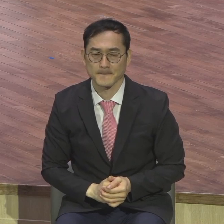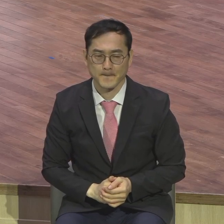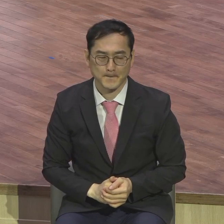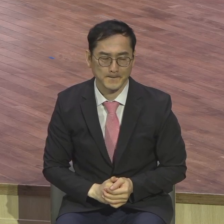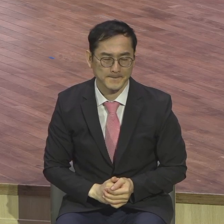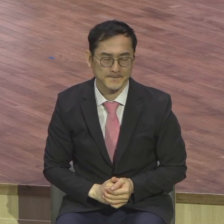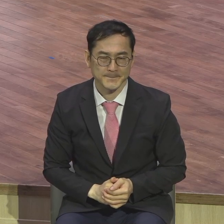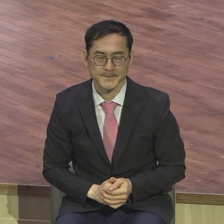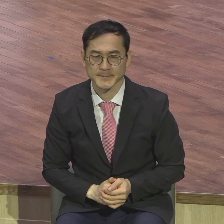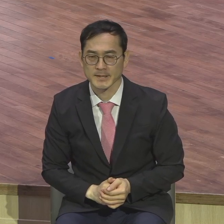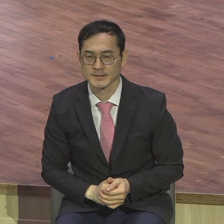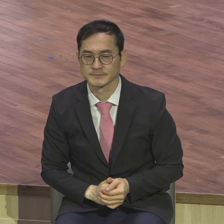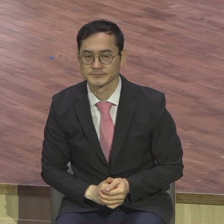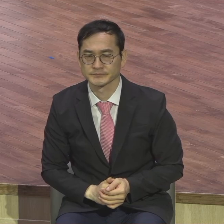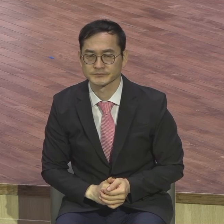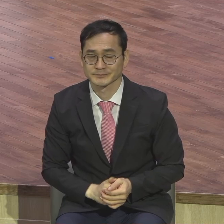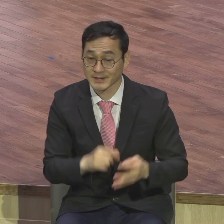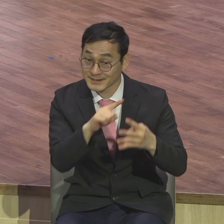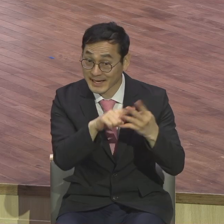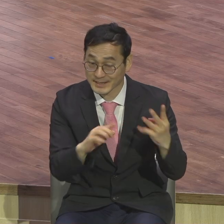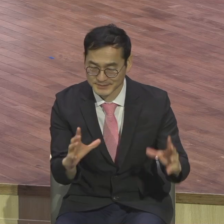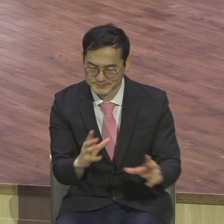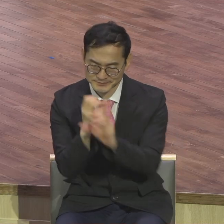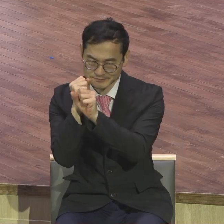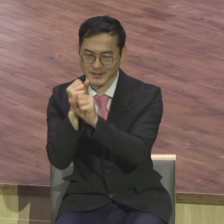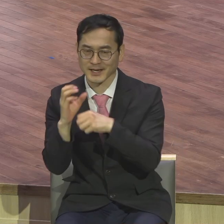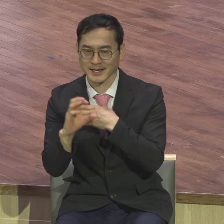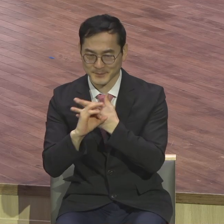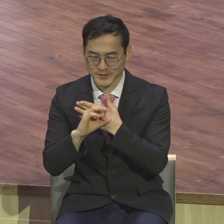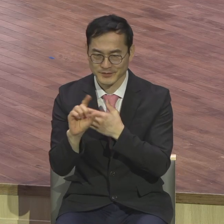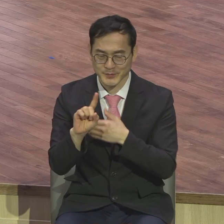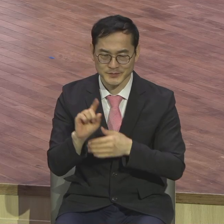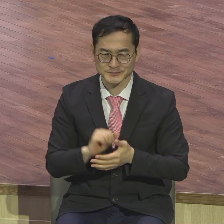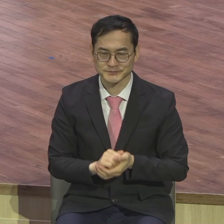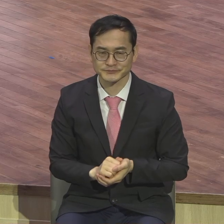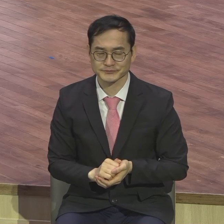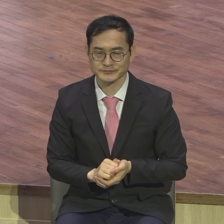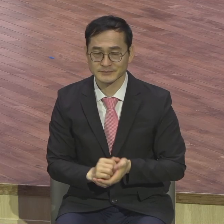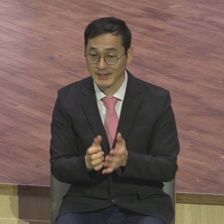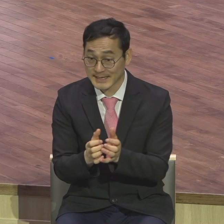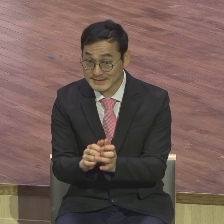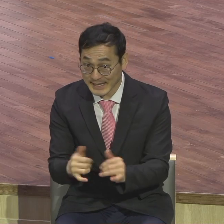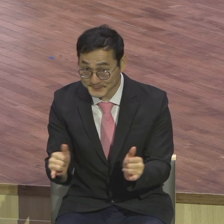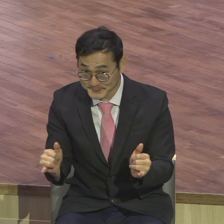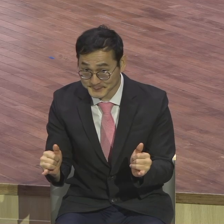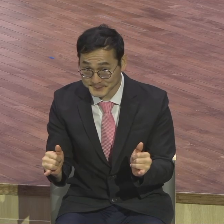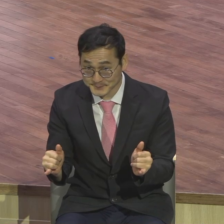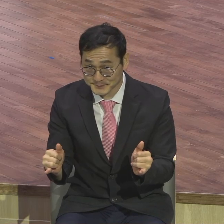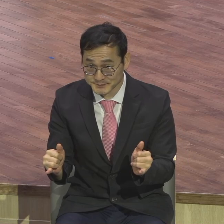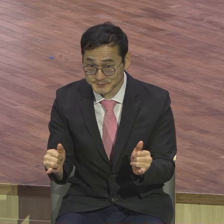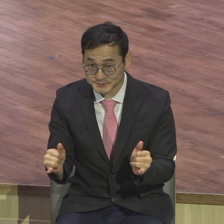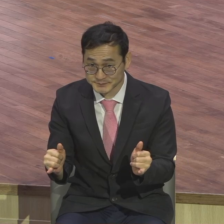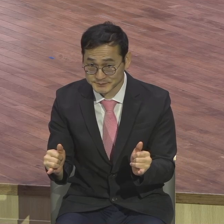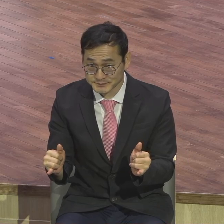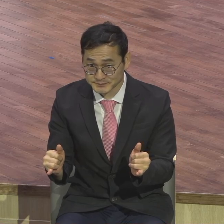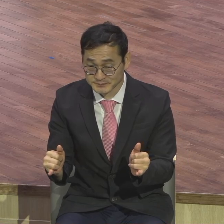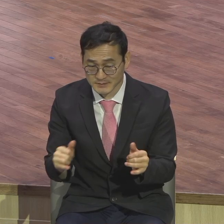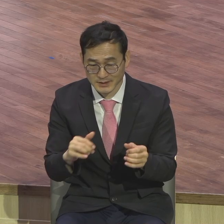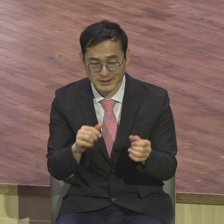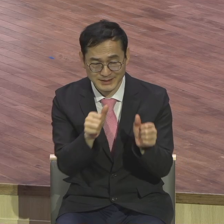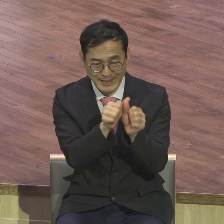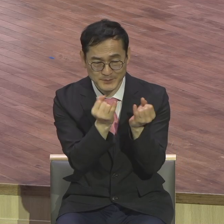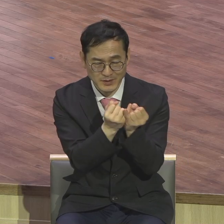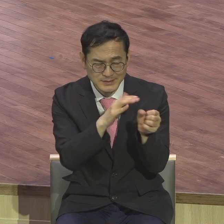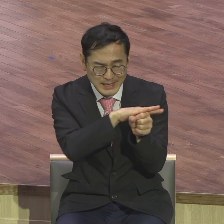단어를 이렇게 정리할 수 있어요. 인간은 에로스의 사랑으로